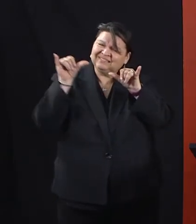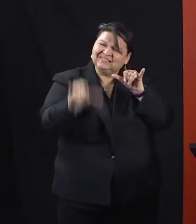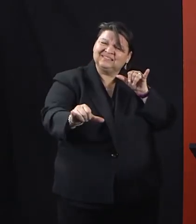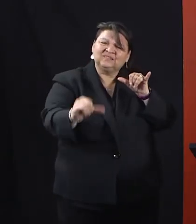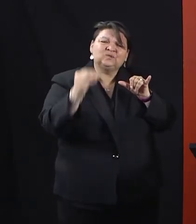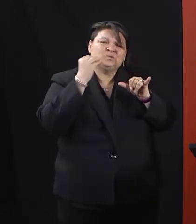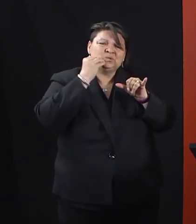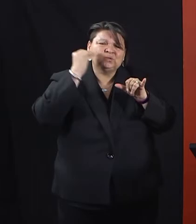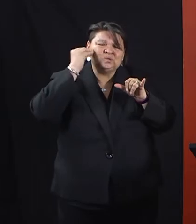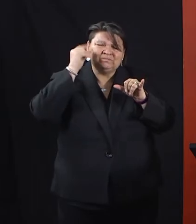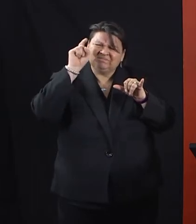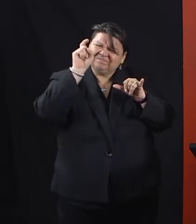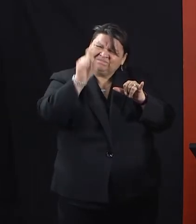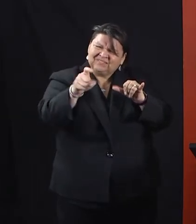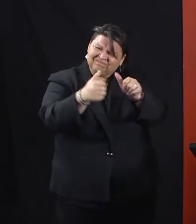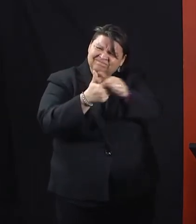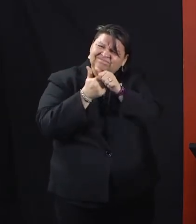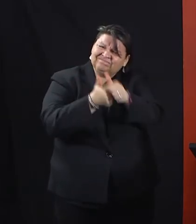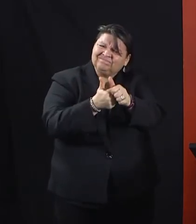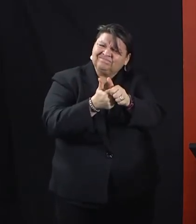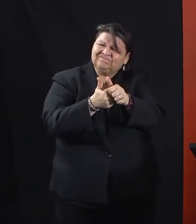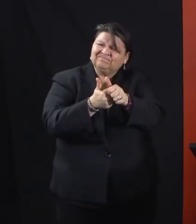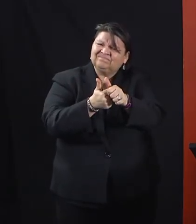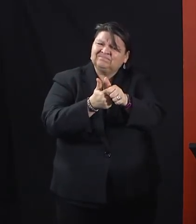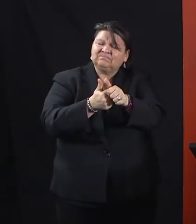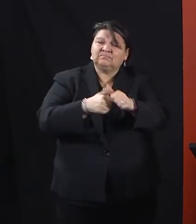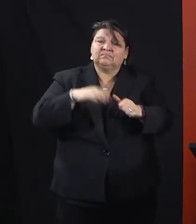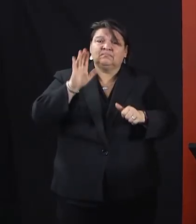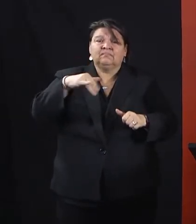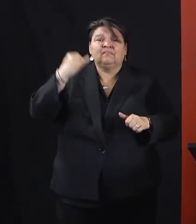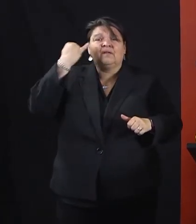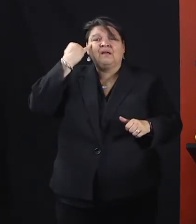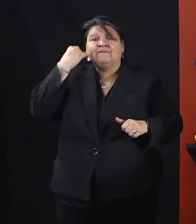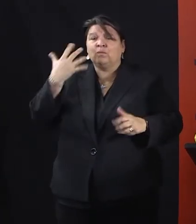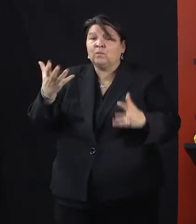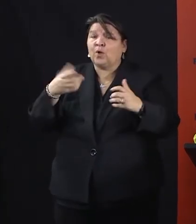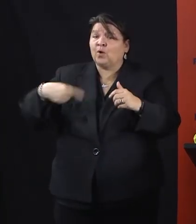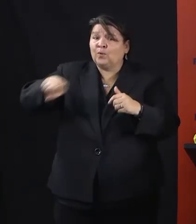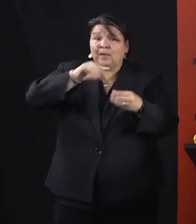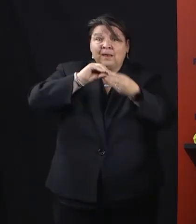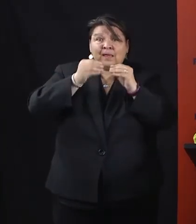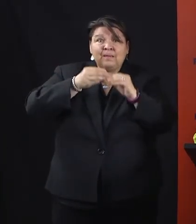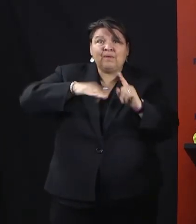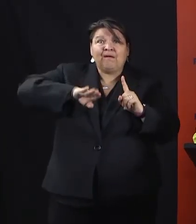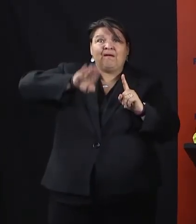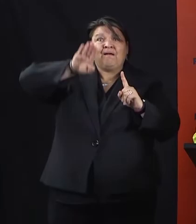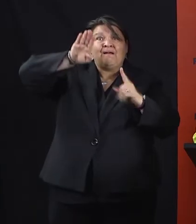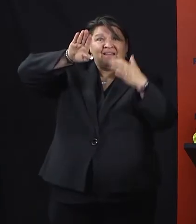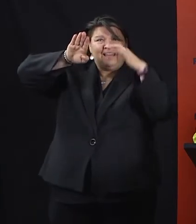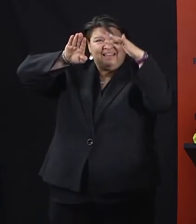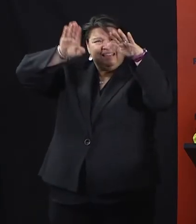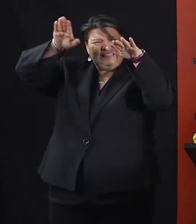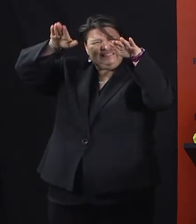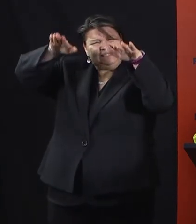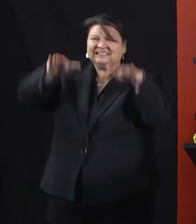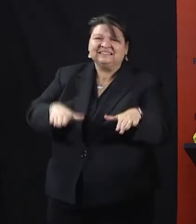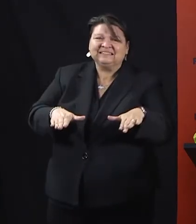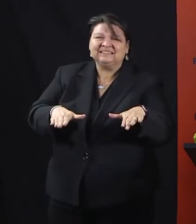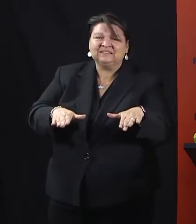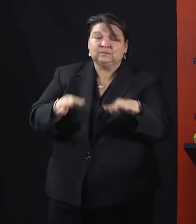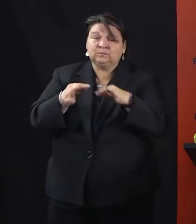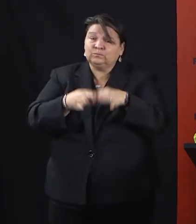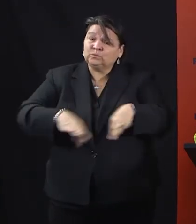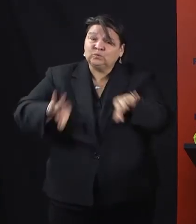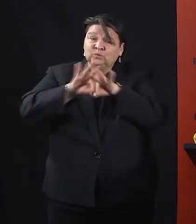disease and flatten the curve of the deadly virus. The entire focus of these declarations has been on protecting you,